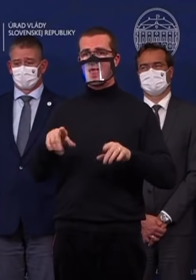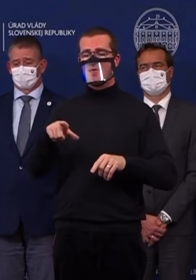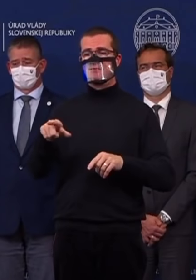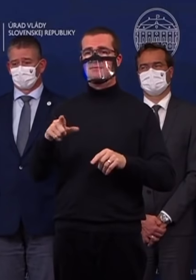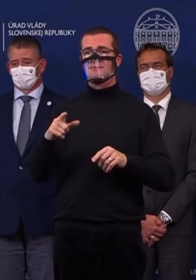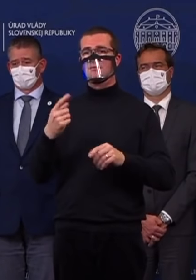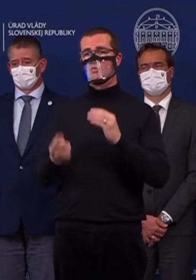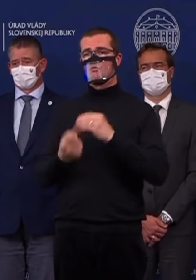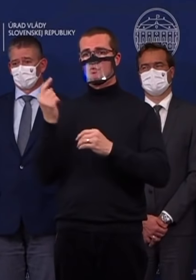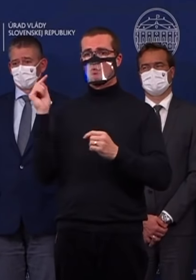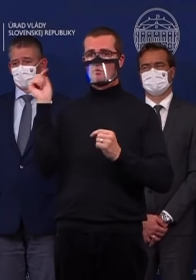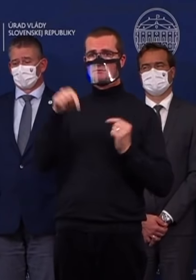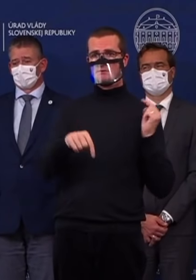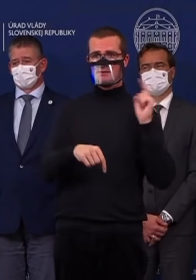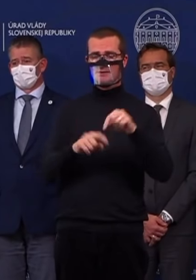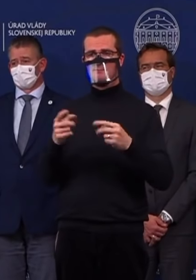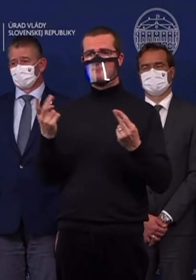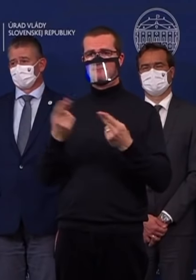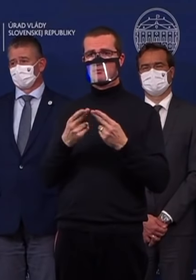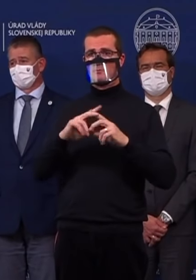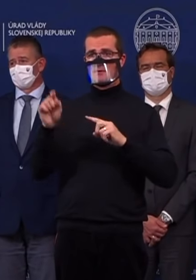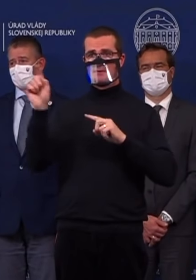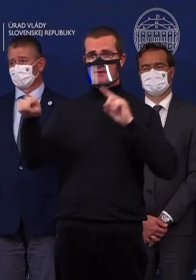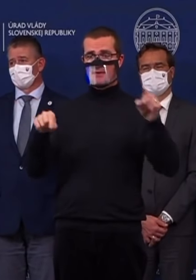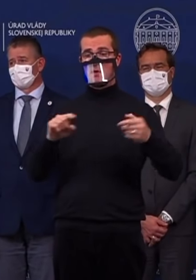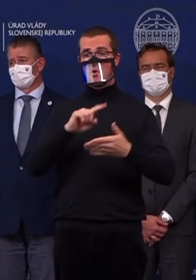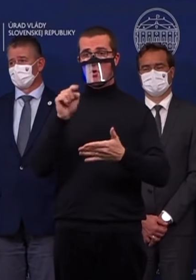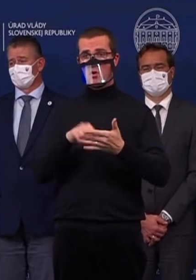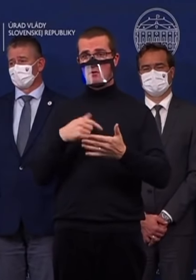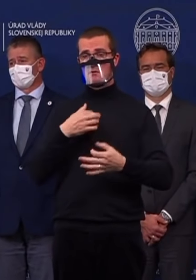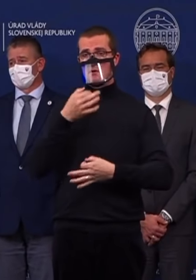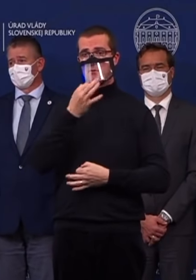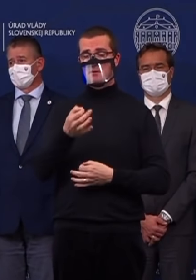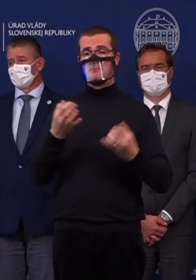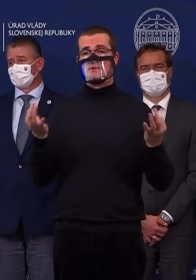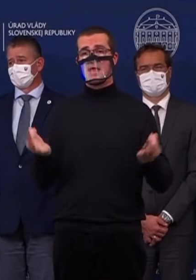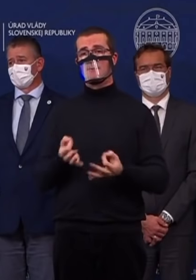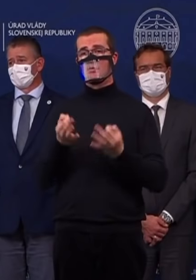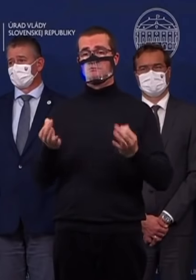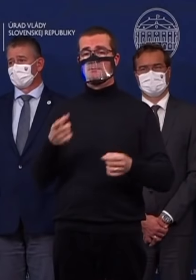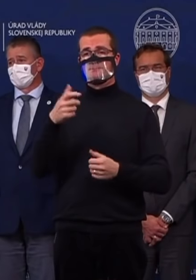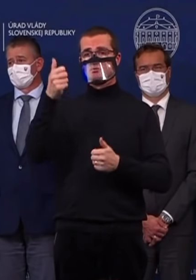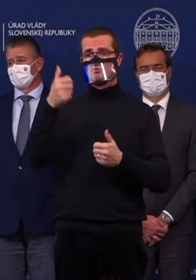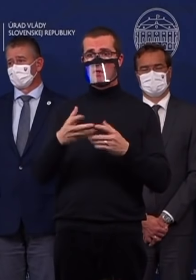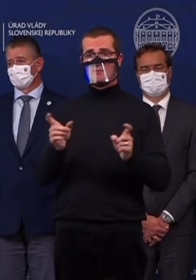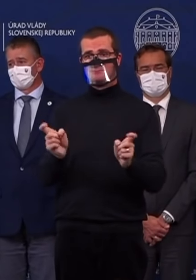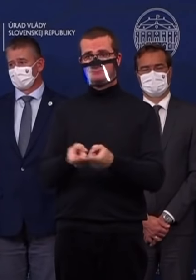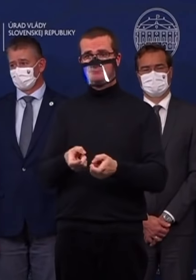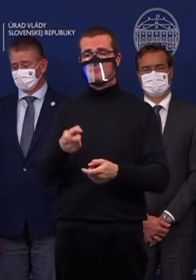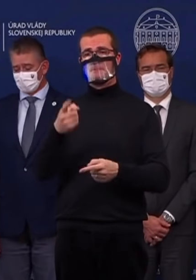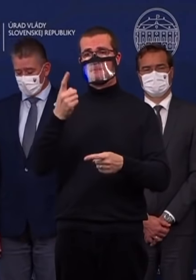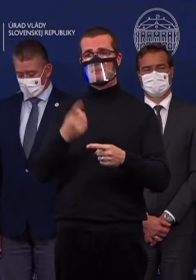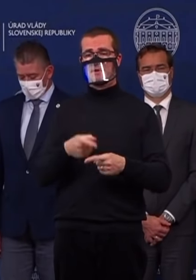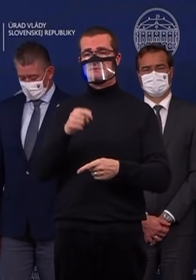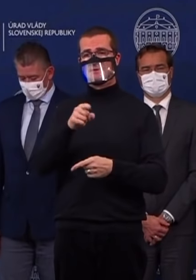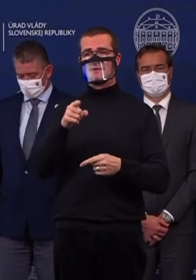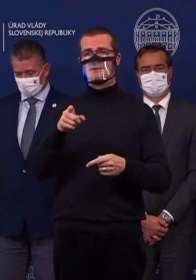polní a podobné je to vraj teda aj inde. Otázka teda znie, že či nejakým spôsobom máte v tých číslach zachytené presne aj